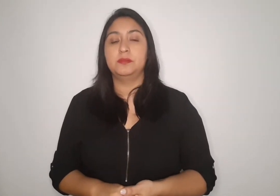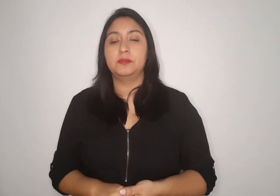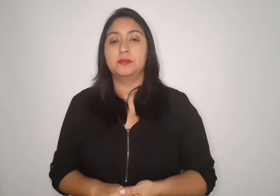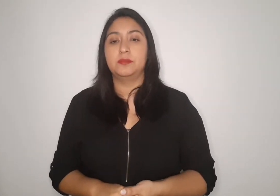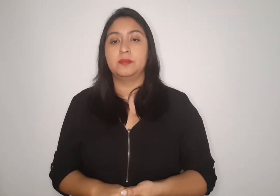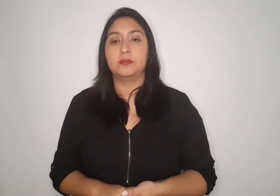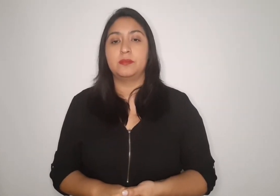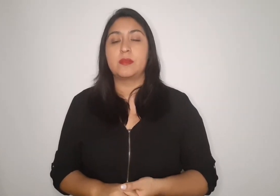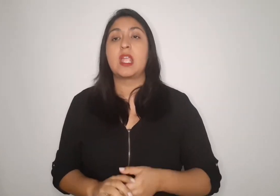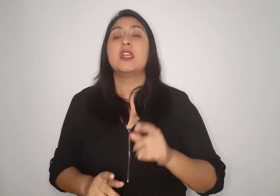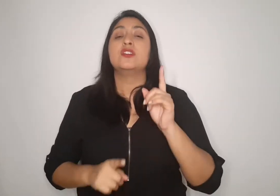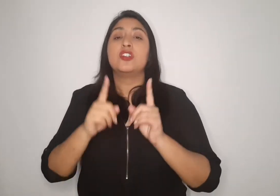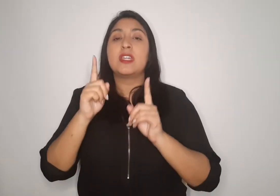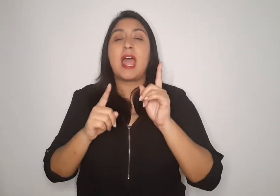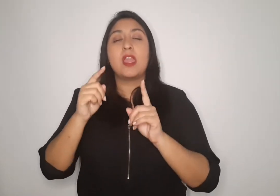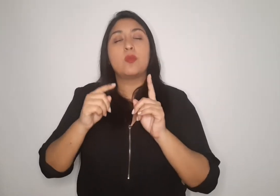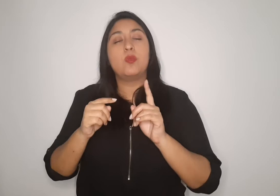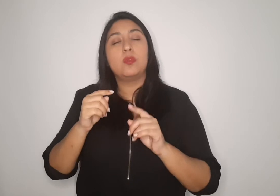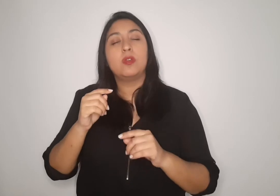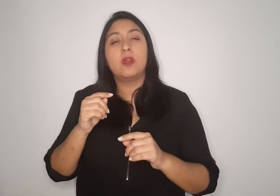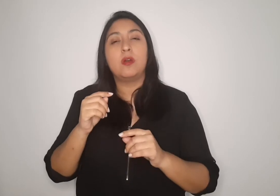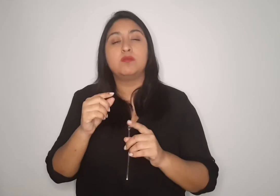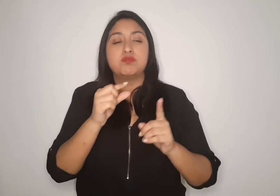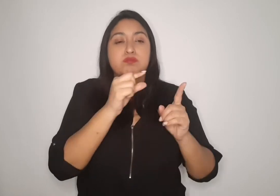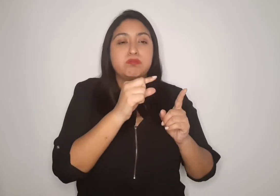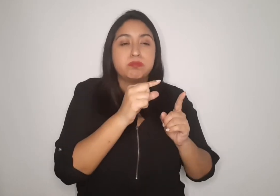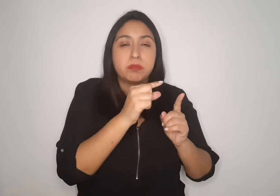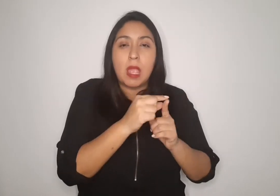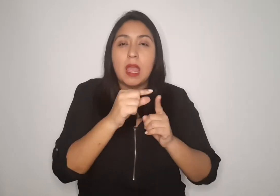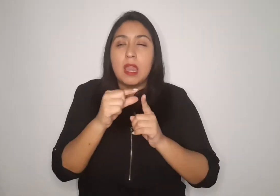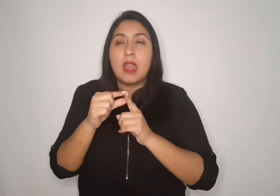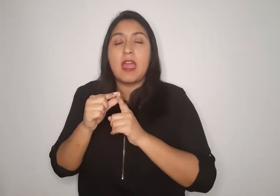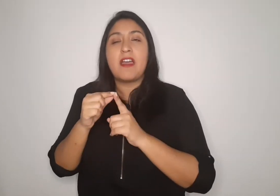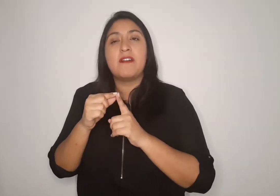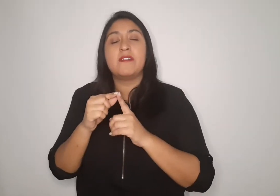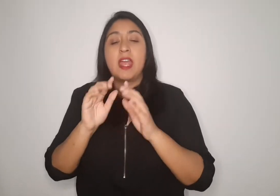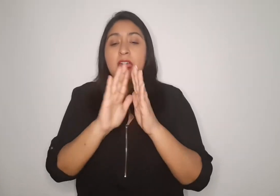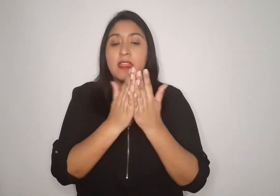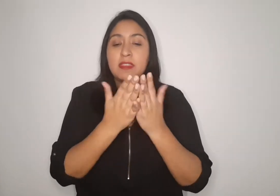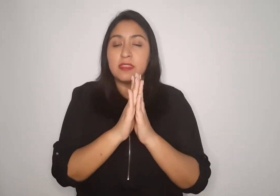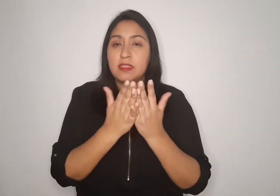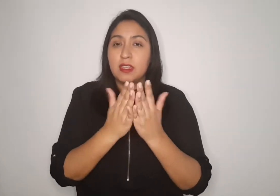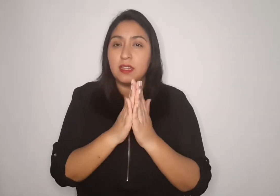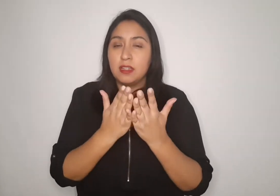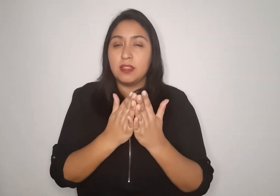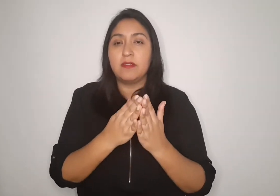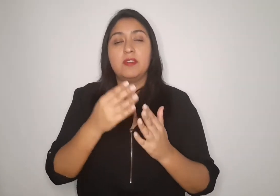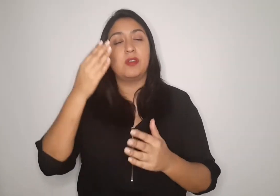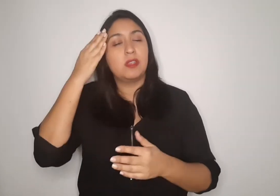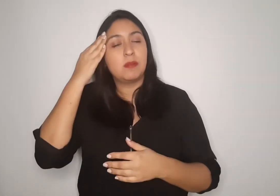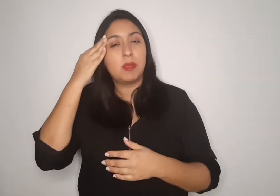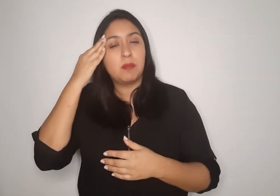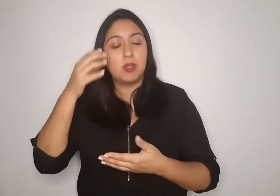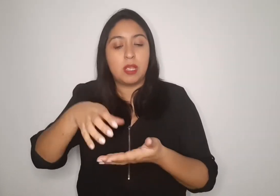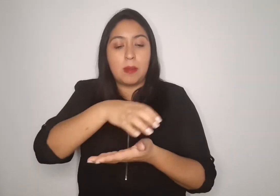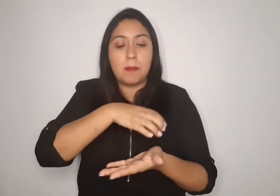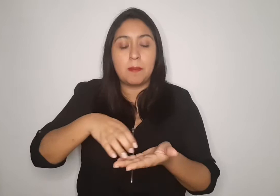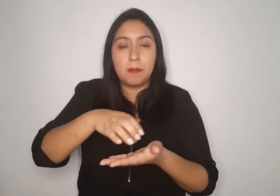Esos son algunos retazos de la memoria capturada en el libro Plaza del Mulato Gil de Castro, Arte y Ciudad, y en particular sobre el MAS,